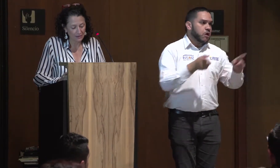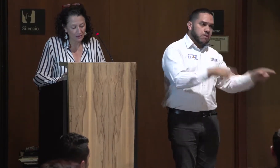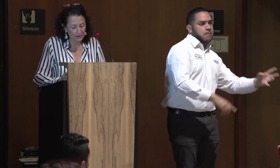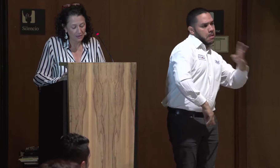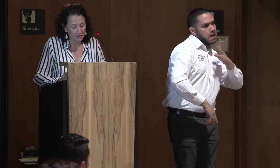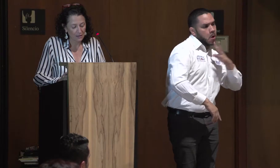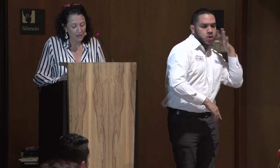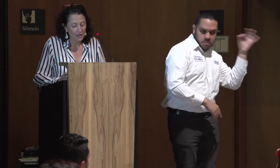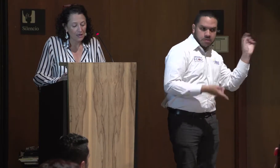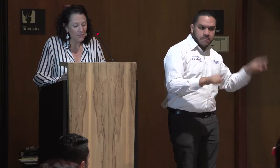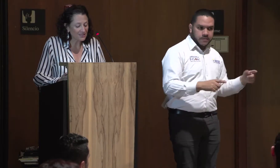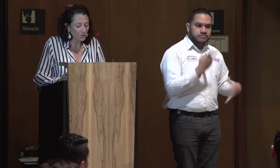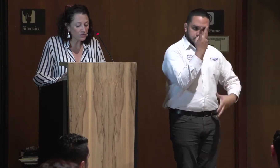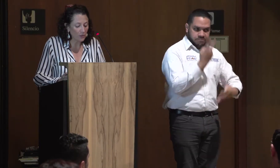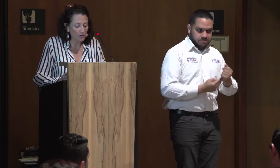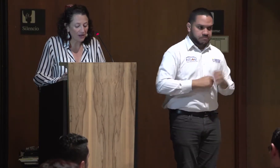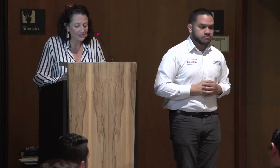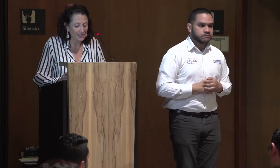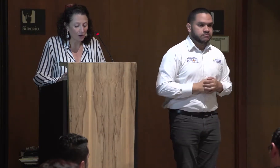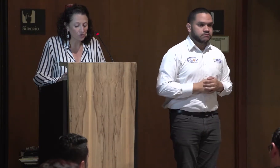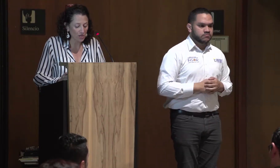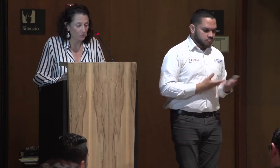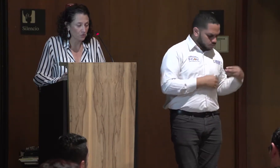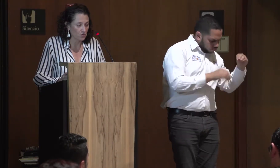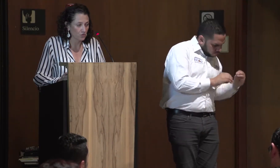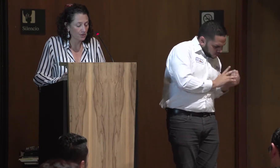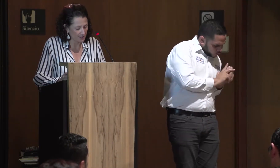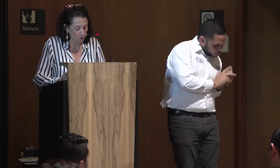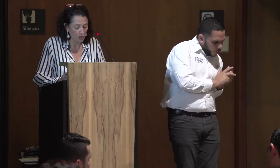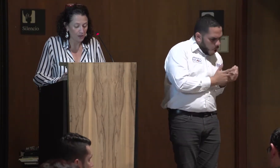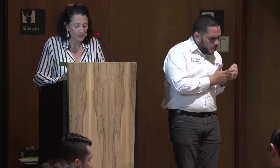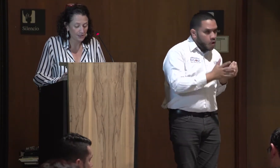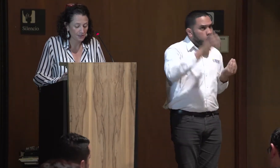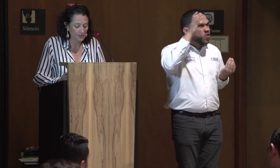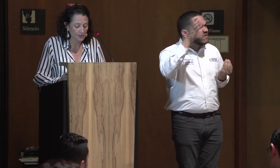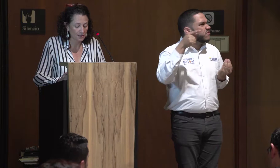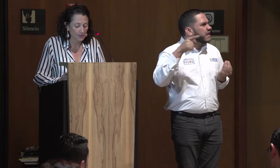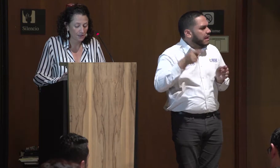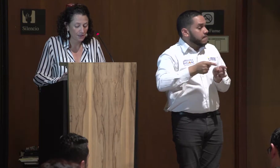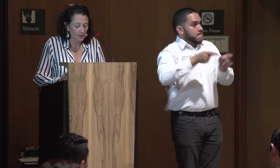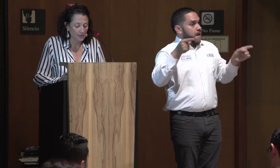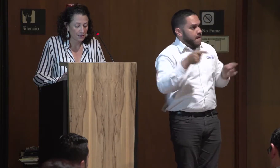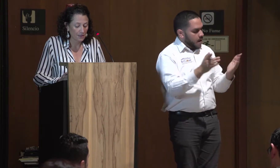hablantes. Y más que un instrumento para enseñar conceptos, que sin duda lo es,